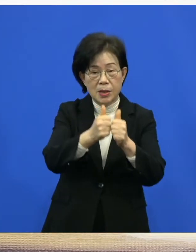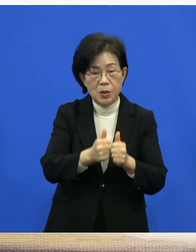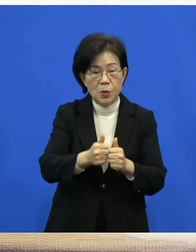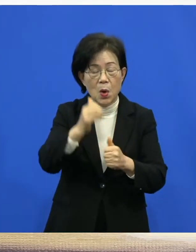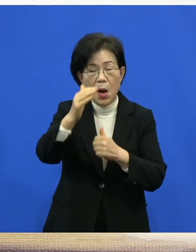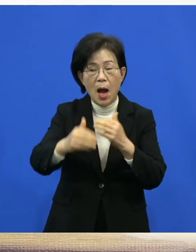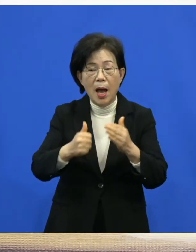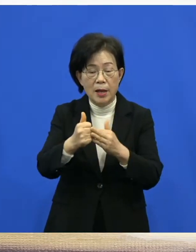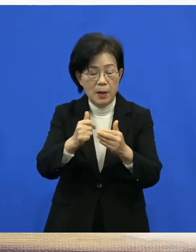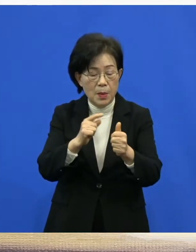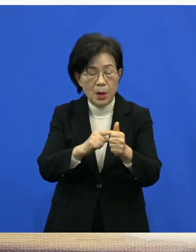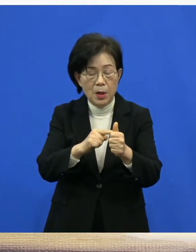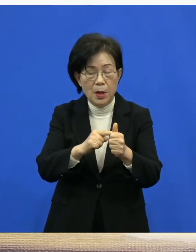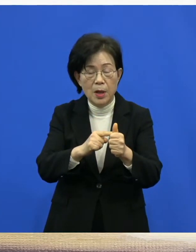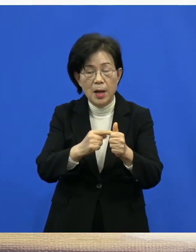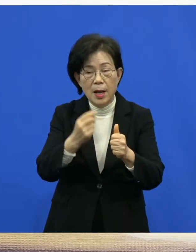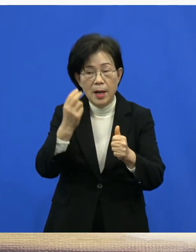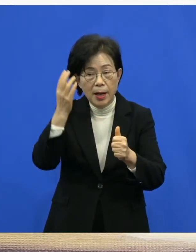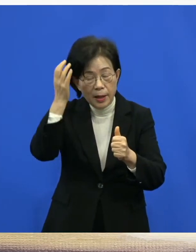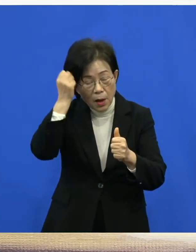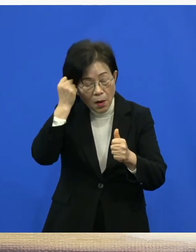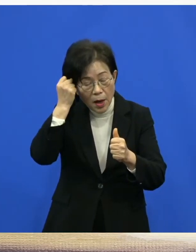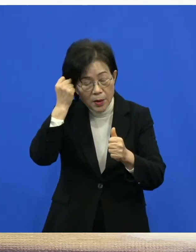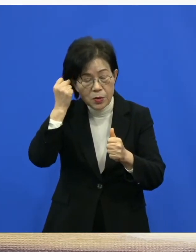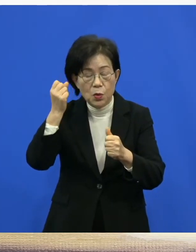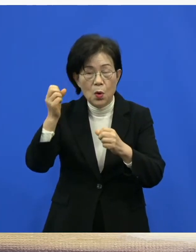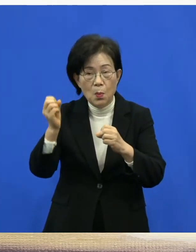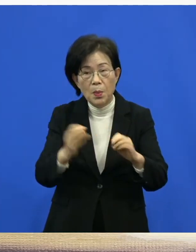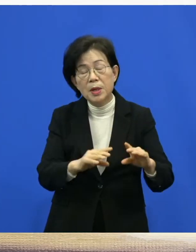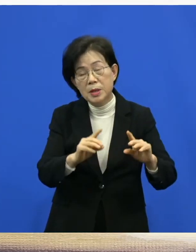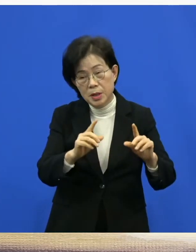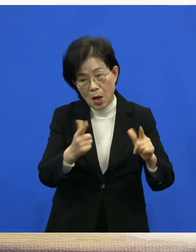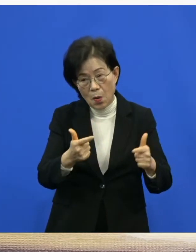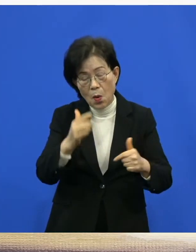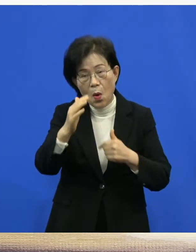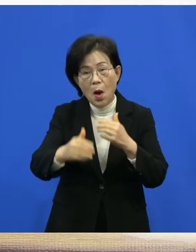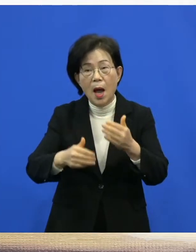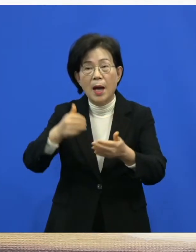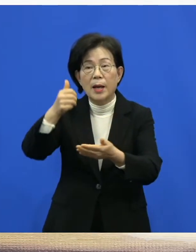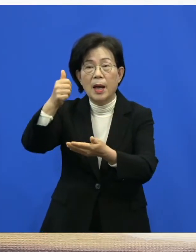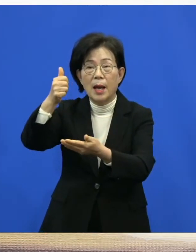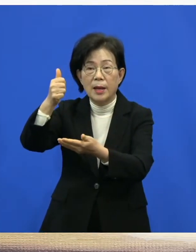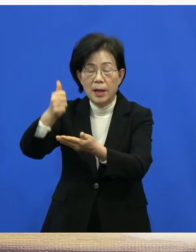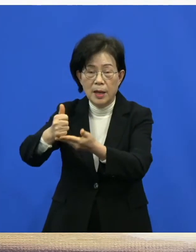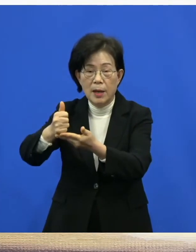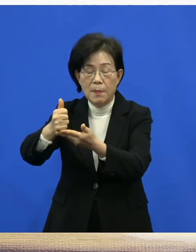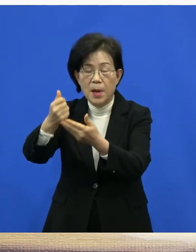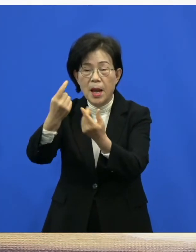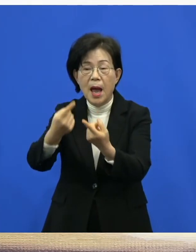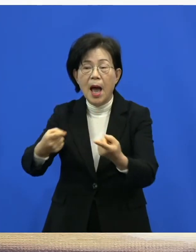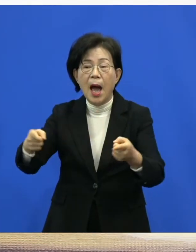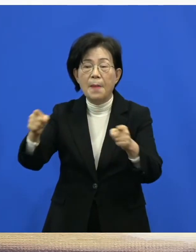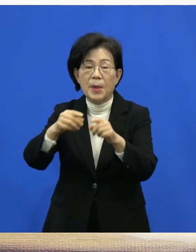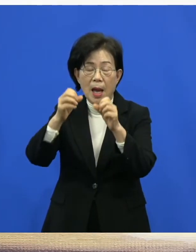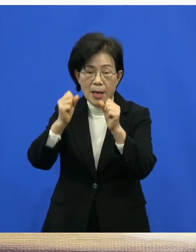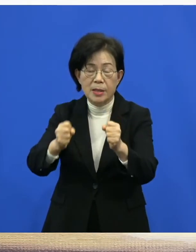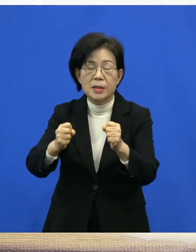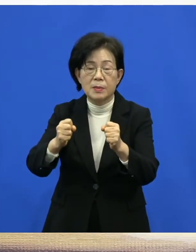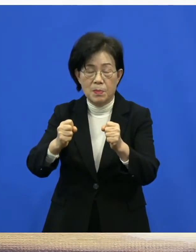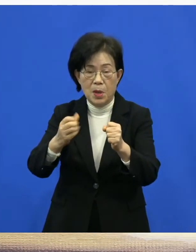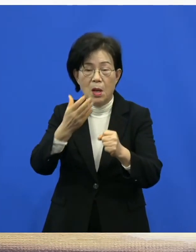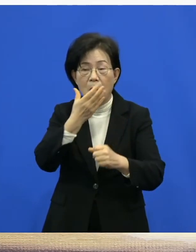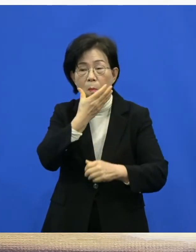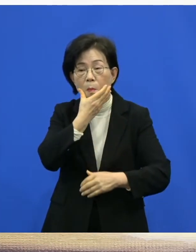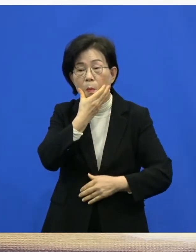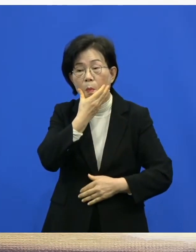하나님은 그를 버리지 않으셨고 그는 지금 하나님이 함께 하심으로의 복을